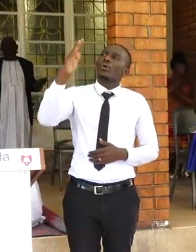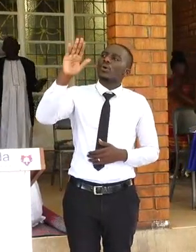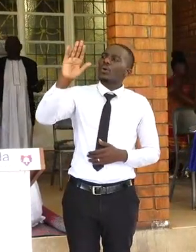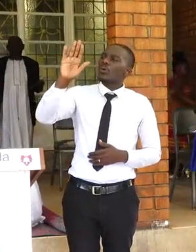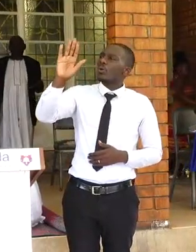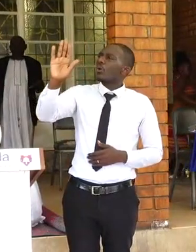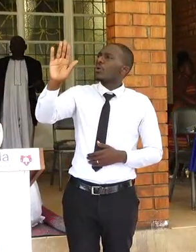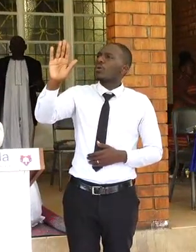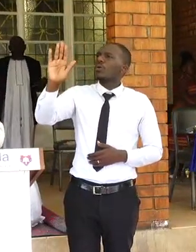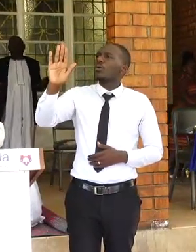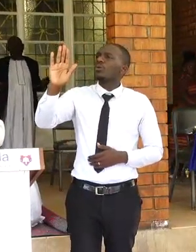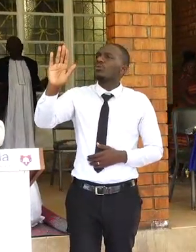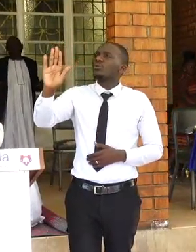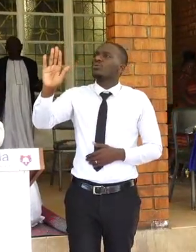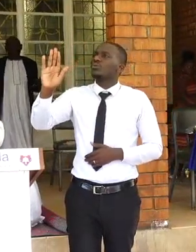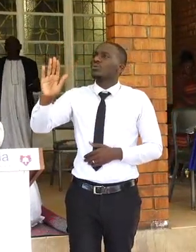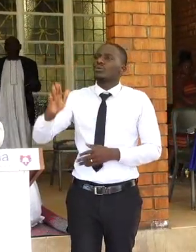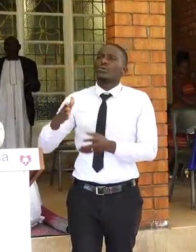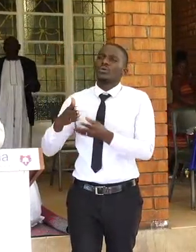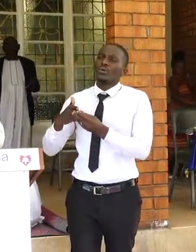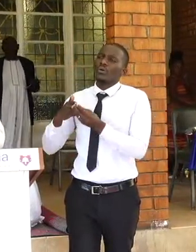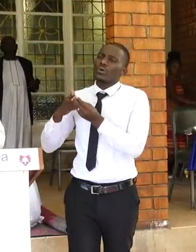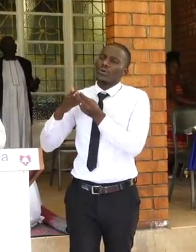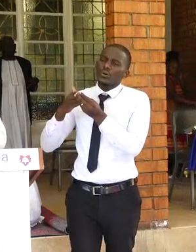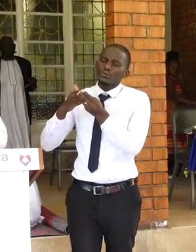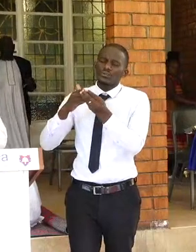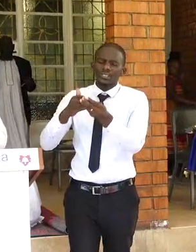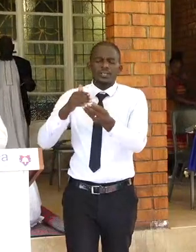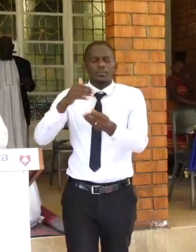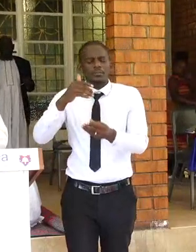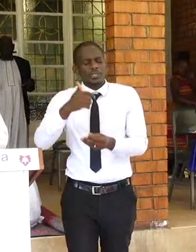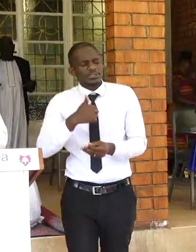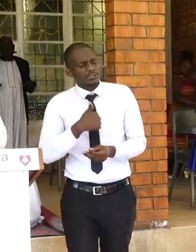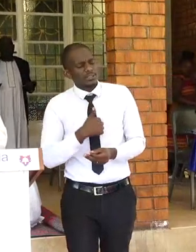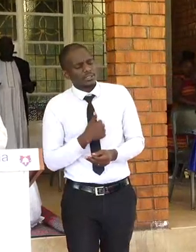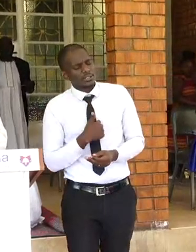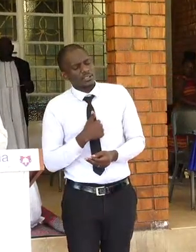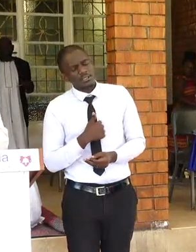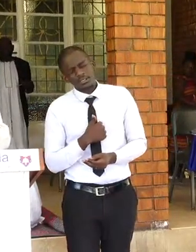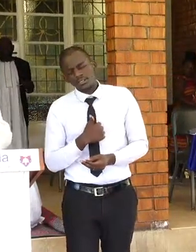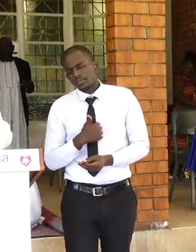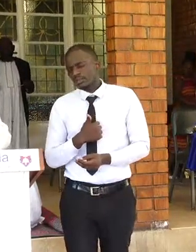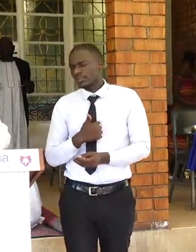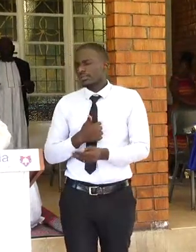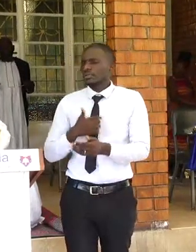omukono gwo, onyambe, onsembeze,